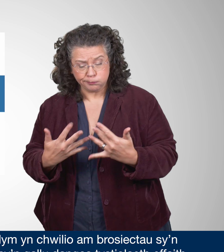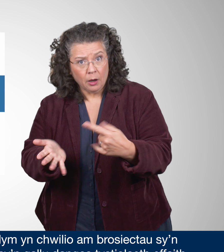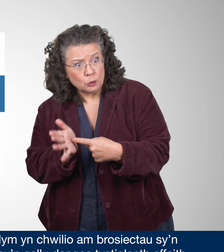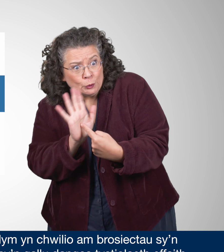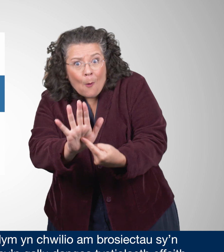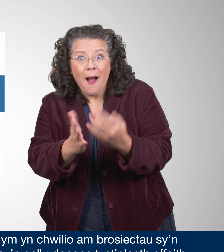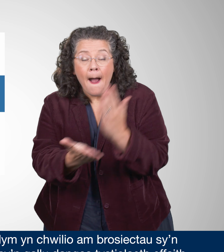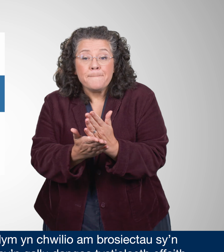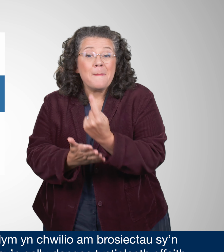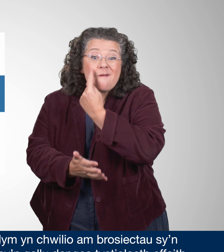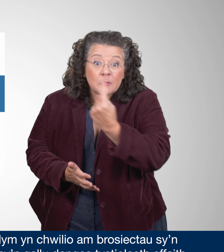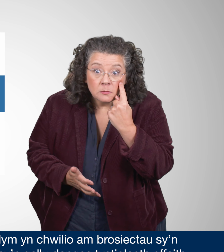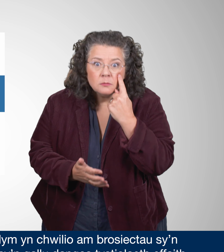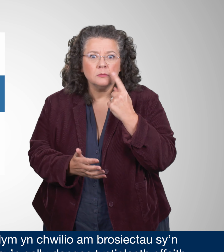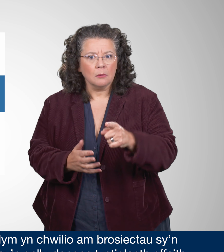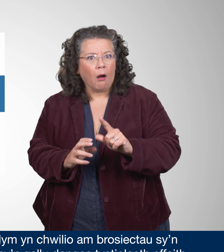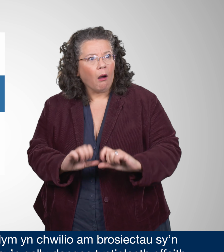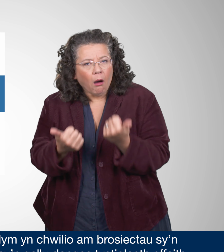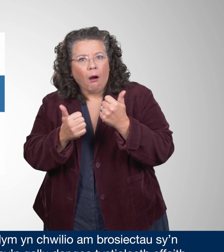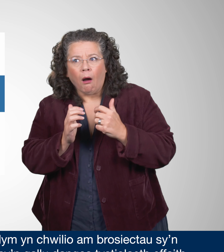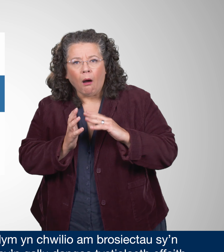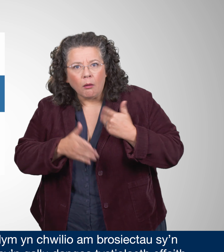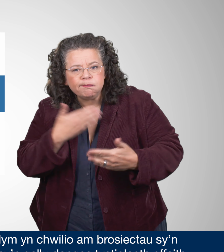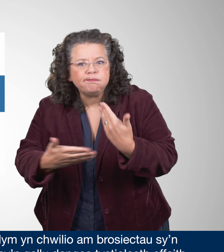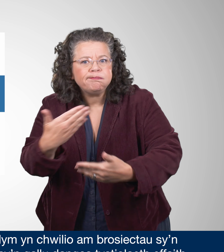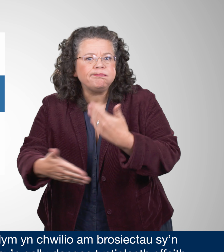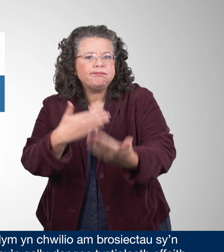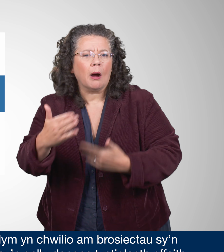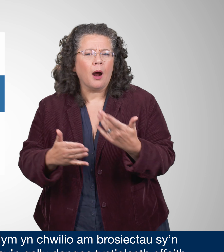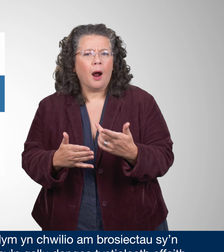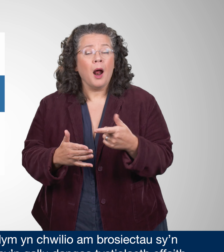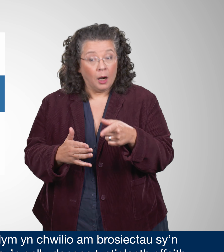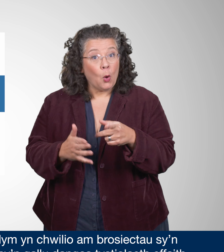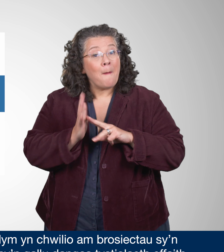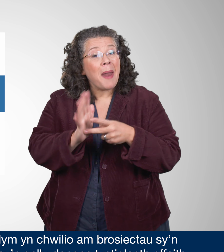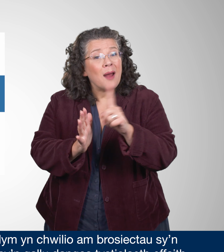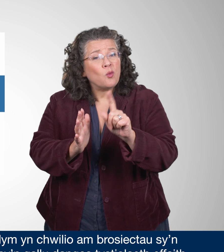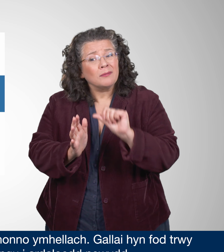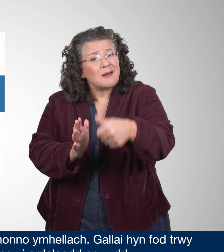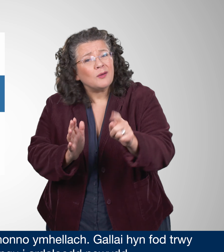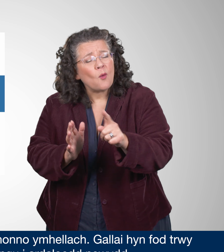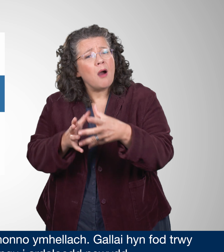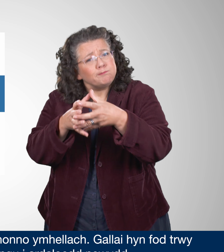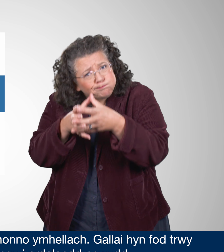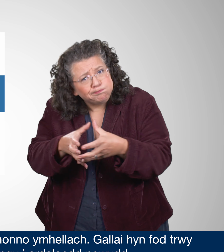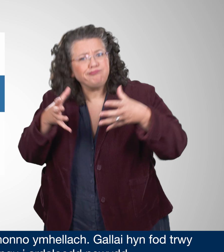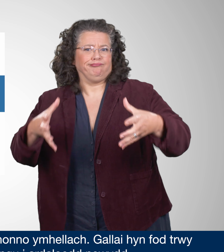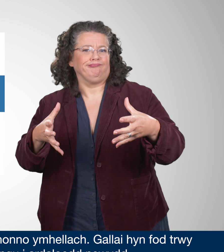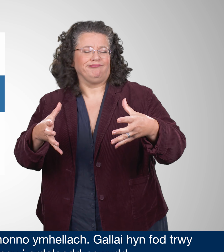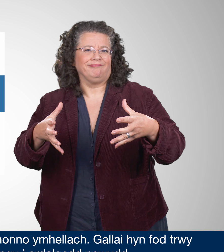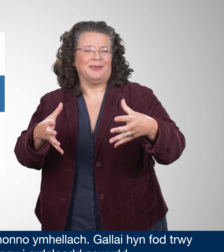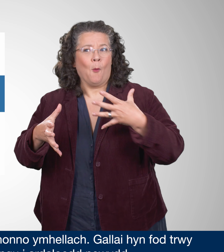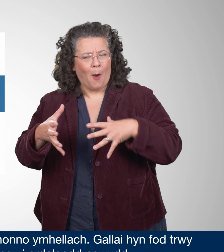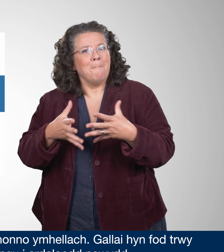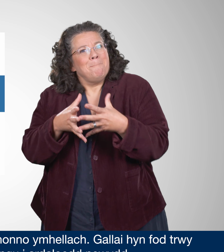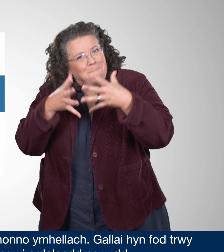dangos tystiolaeth effaith ac sydd â chynlluniau i gynyddu'r effaith